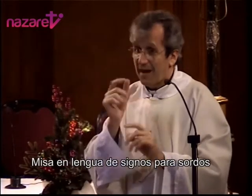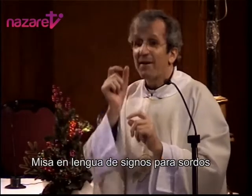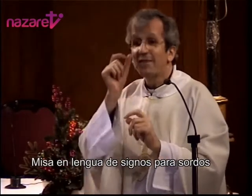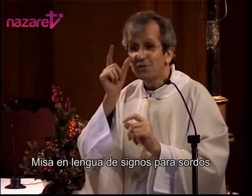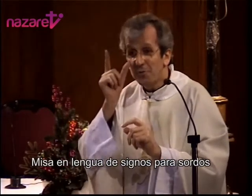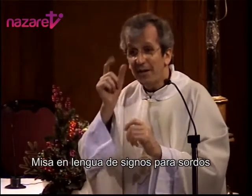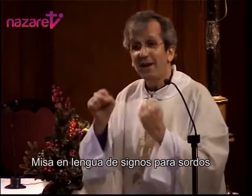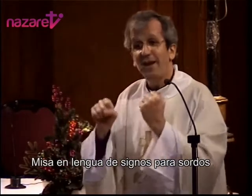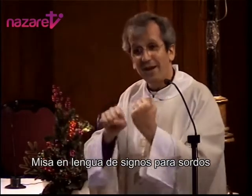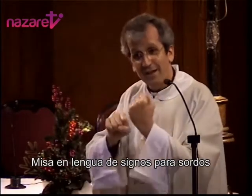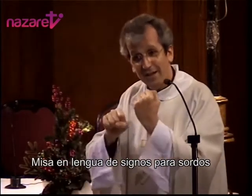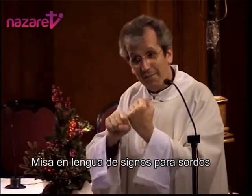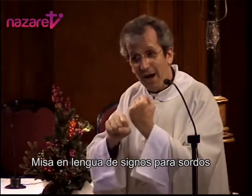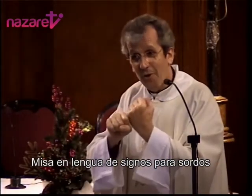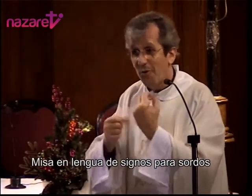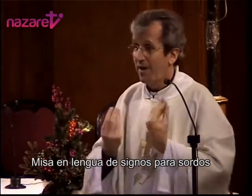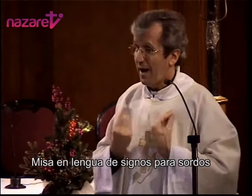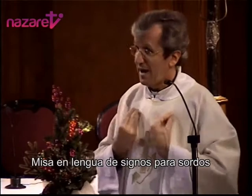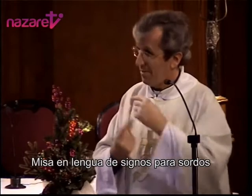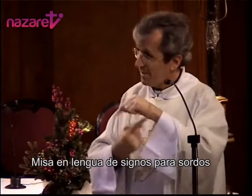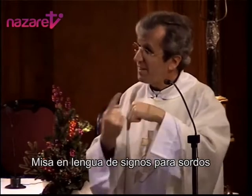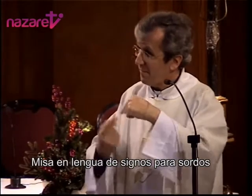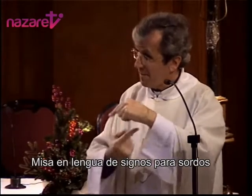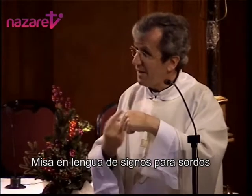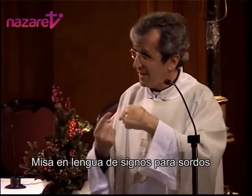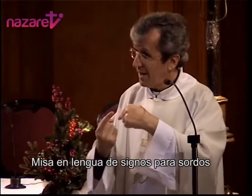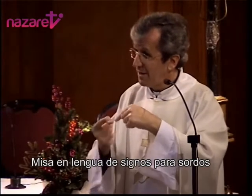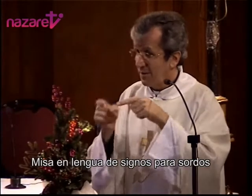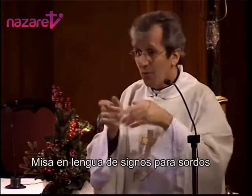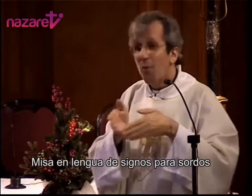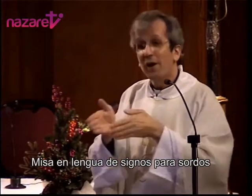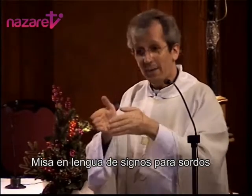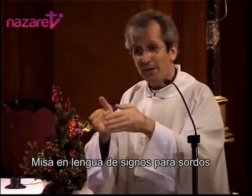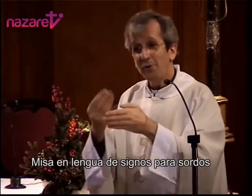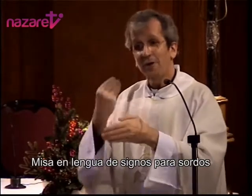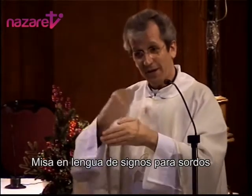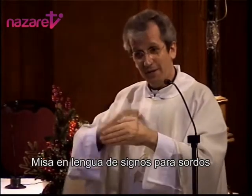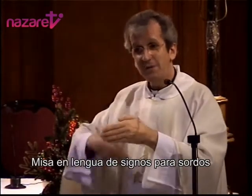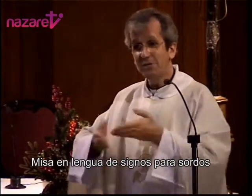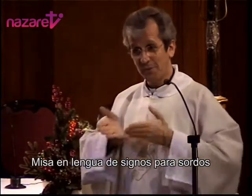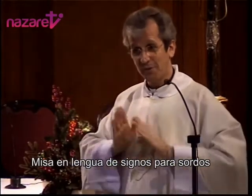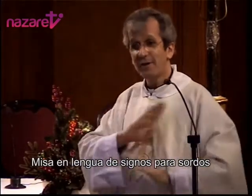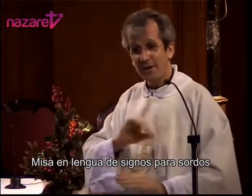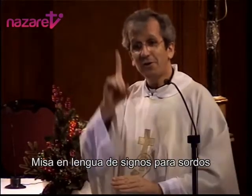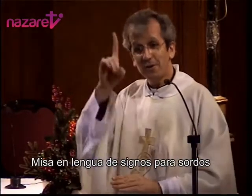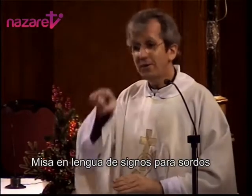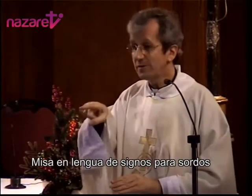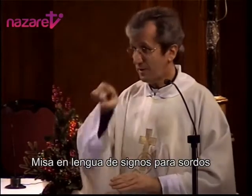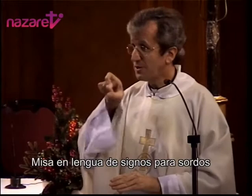saber descubrir en el trabajo, en la vida de familia, un camino que el mismo Hijo de Dios